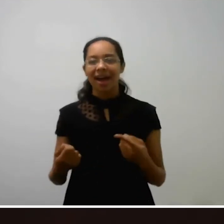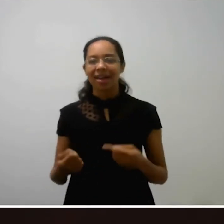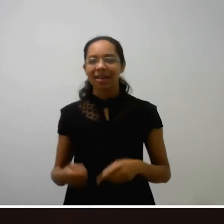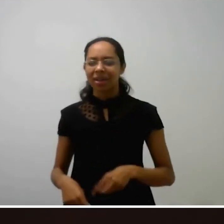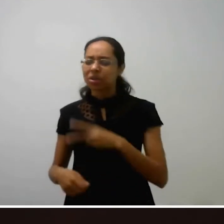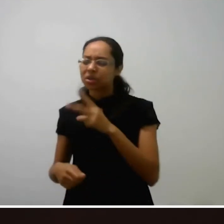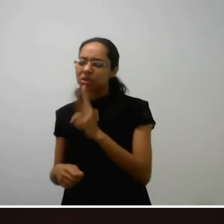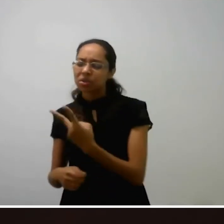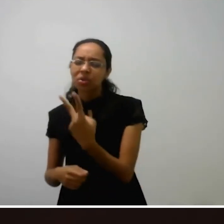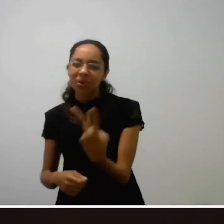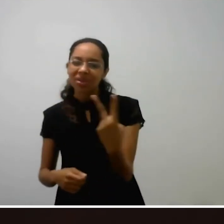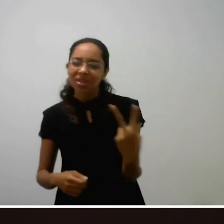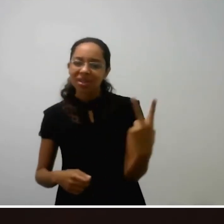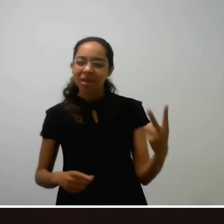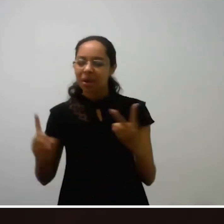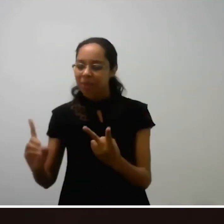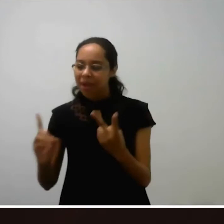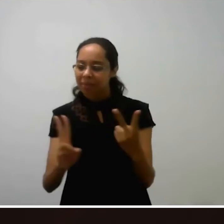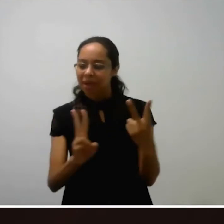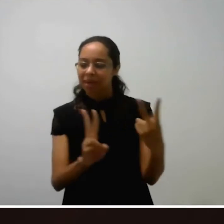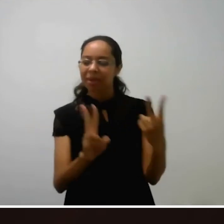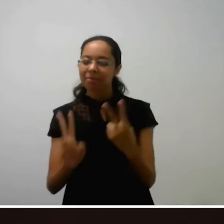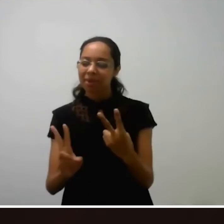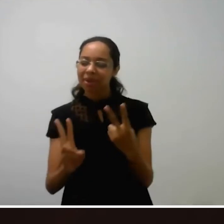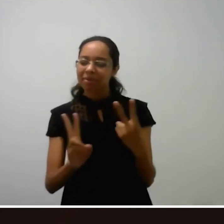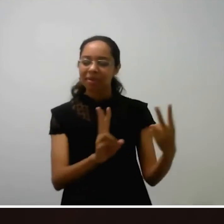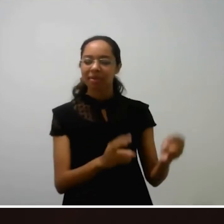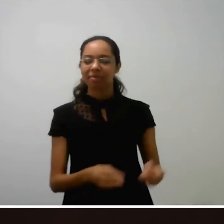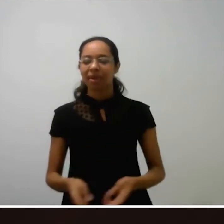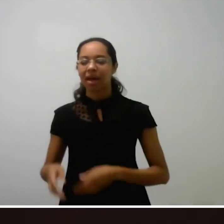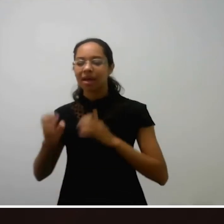É isso aí, de 2 em 2. Isso